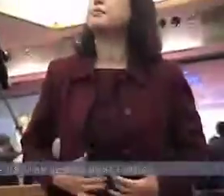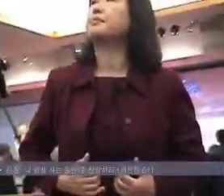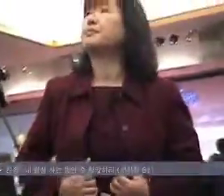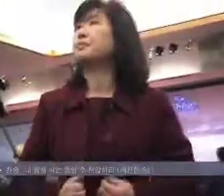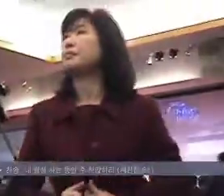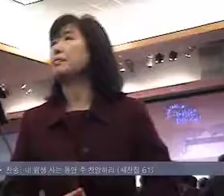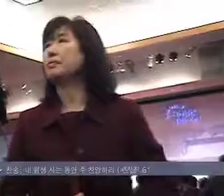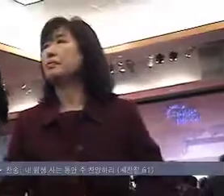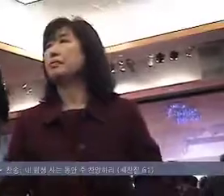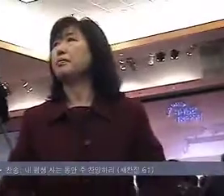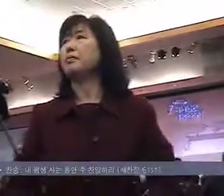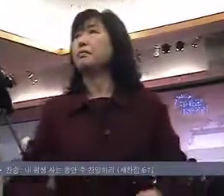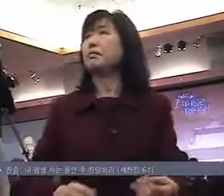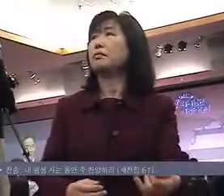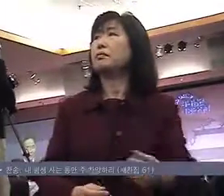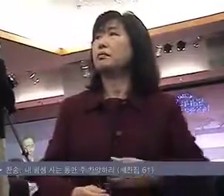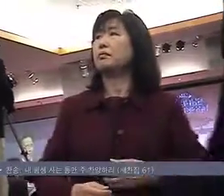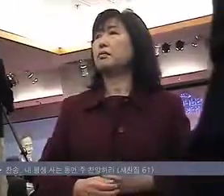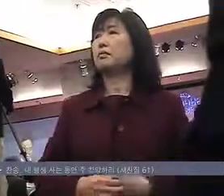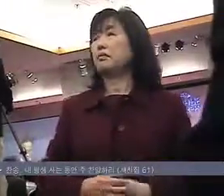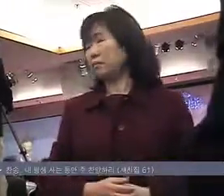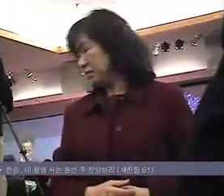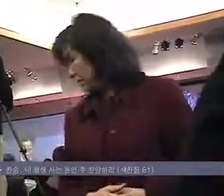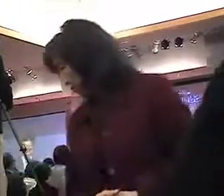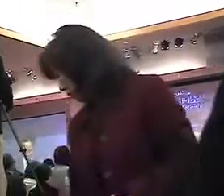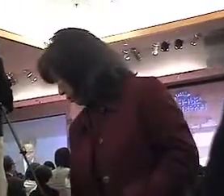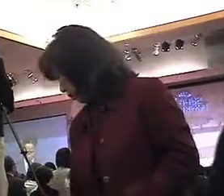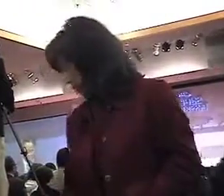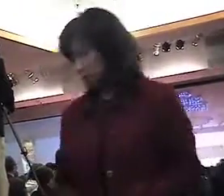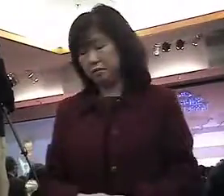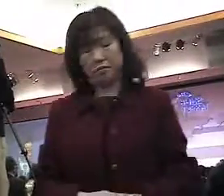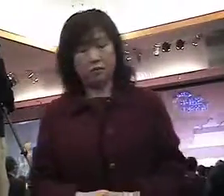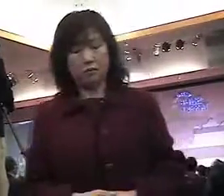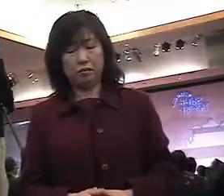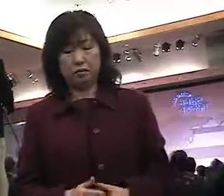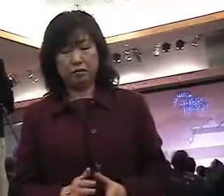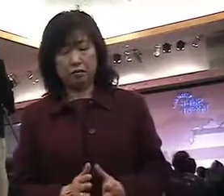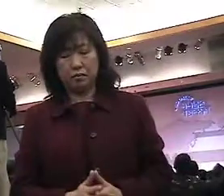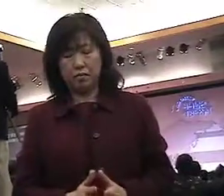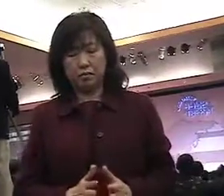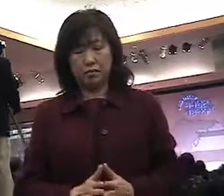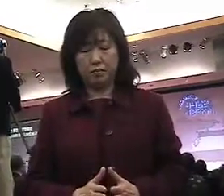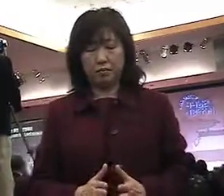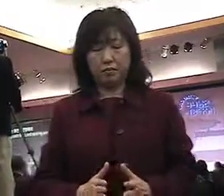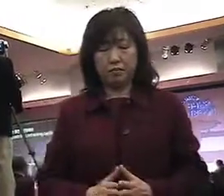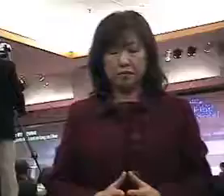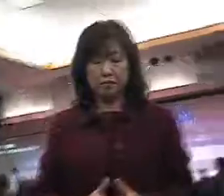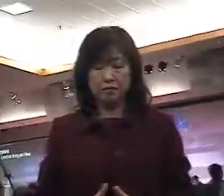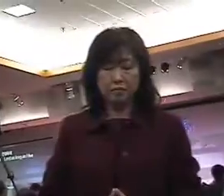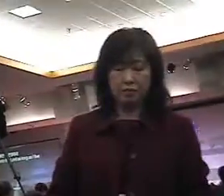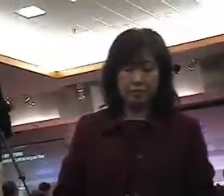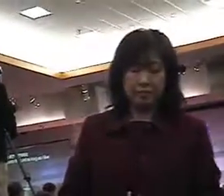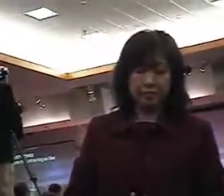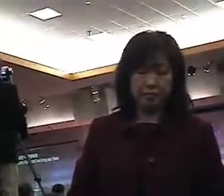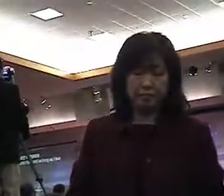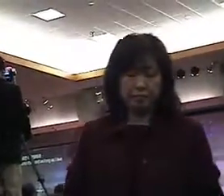목사님 나오셔서 축도하심으로 2부 예배 마치도록 하겠습니다.